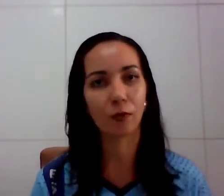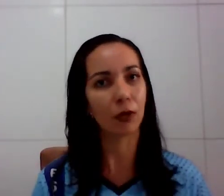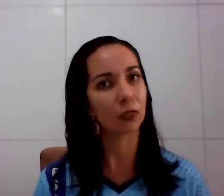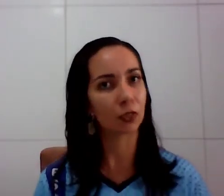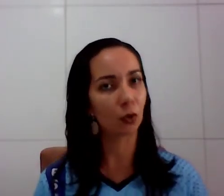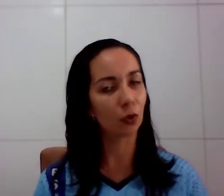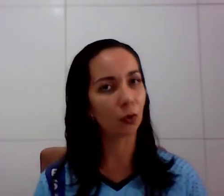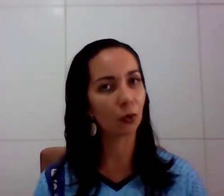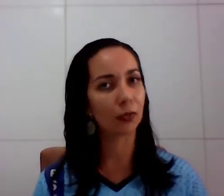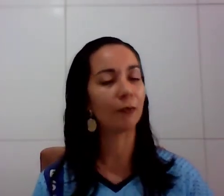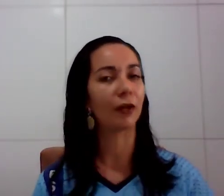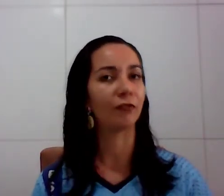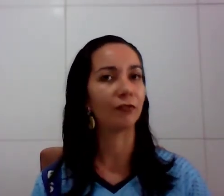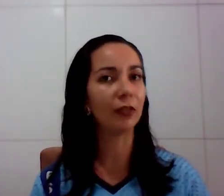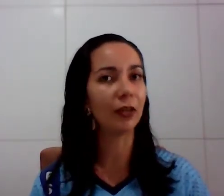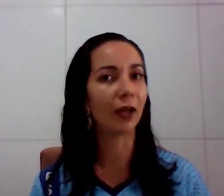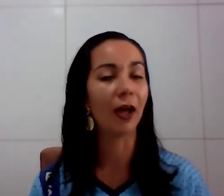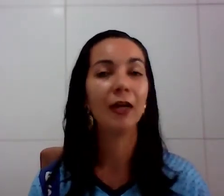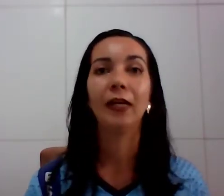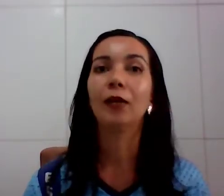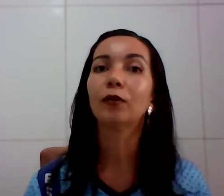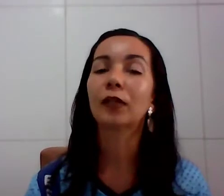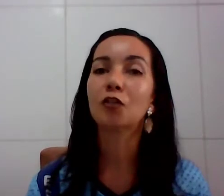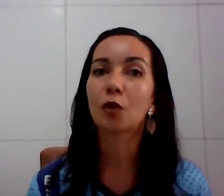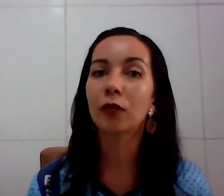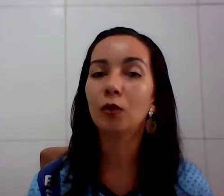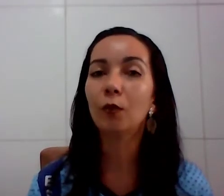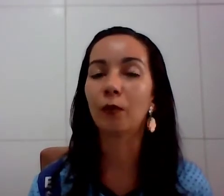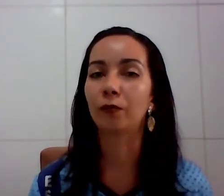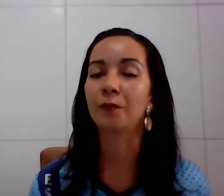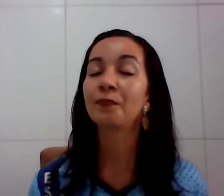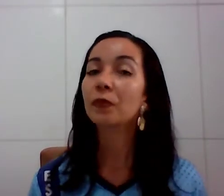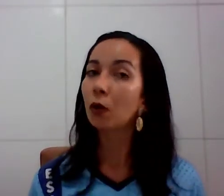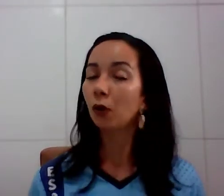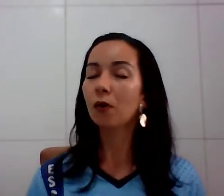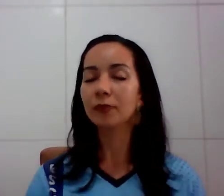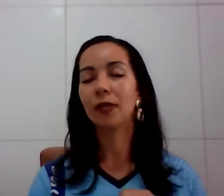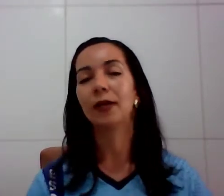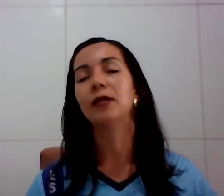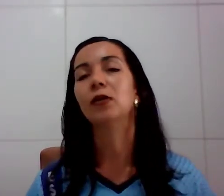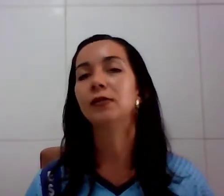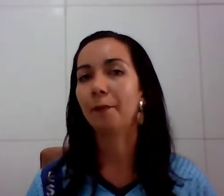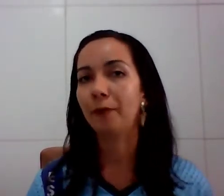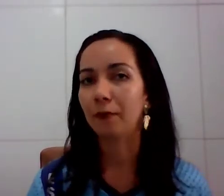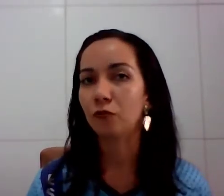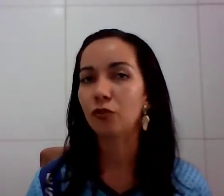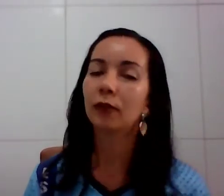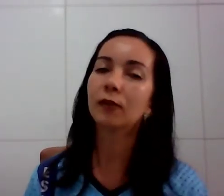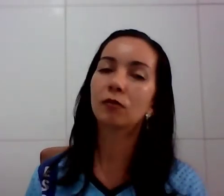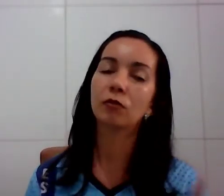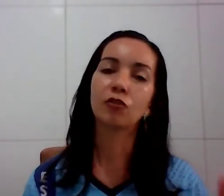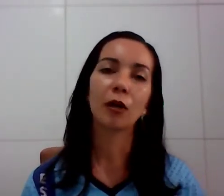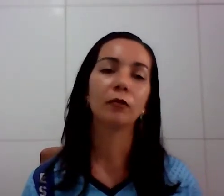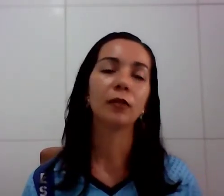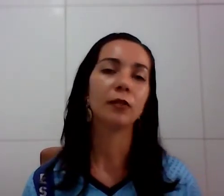Olha só que maravilha encontrar a história de um povo. Como será que nós sabemos das coisas que aconteceram